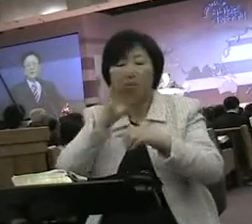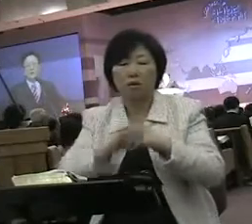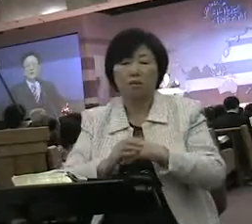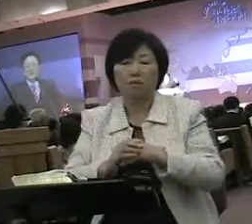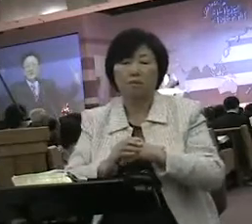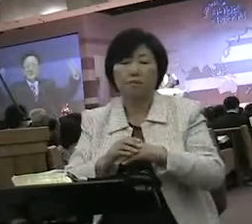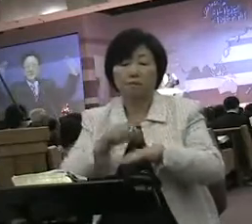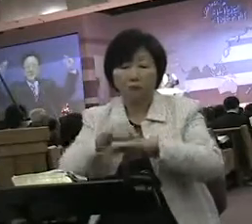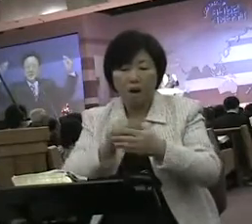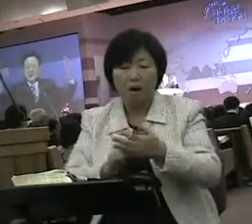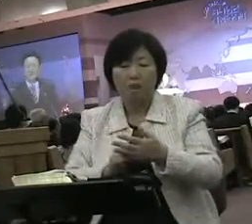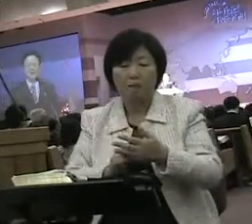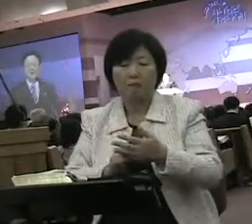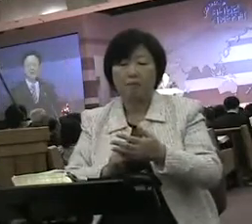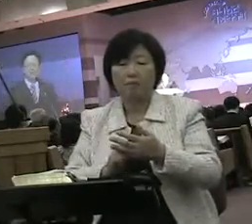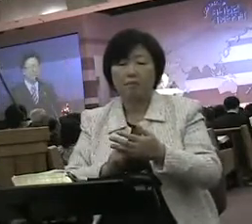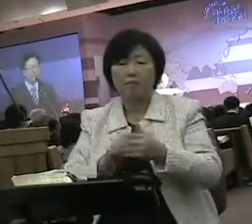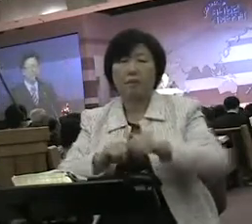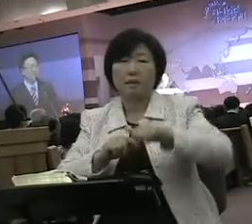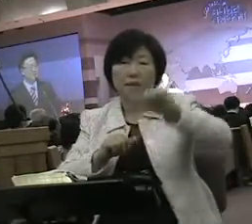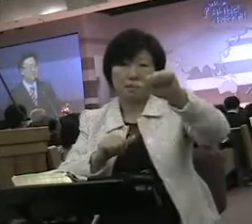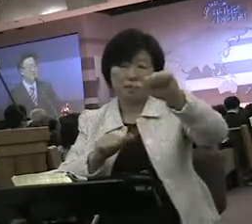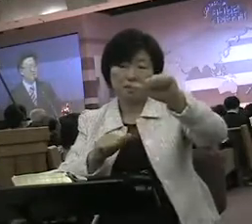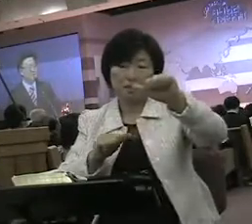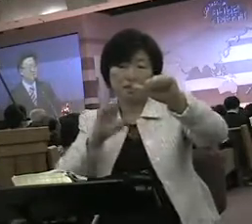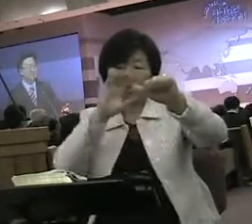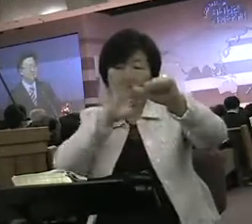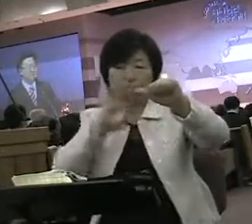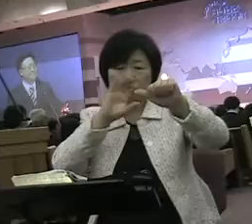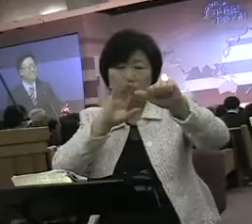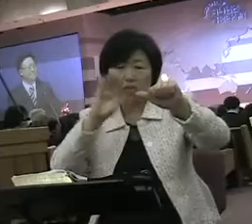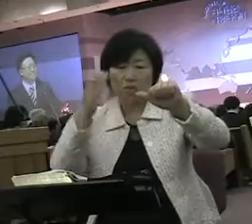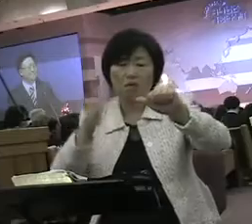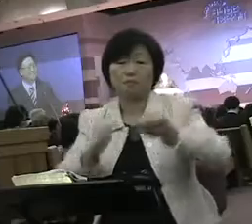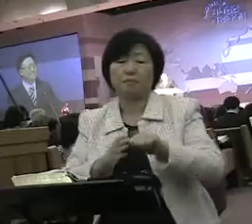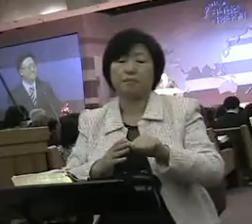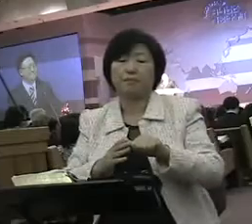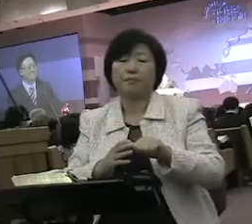것보다도 일단 이 5가지 면에서 훈련된